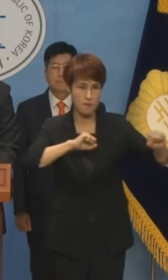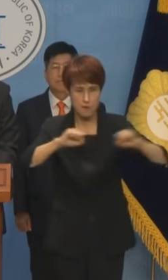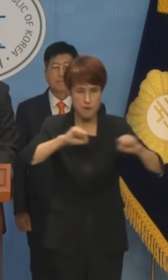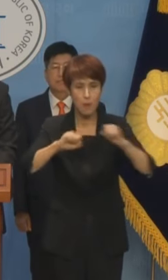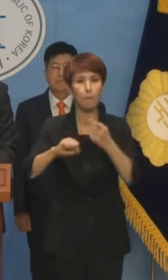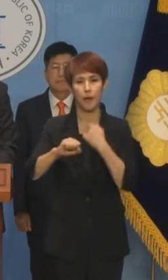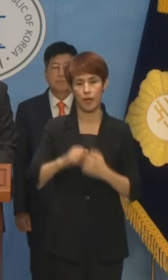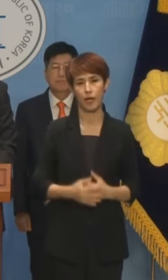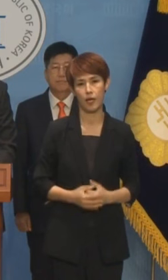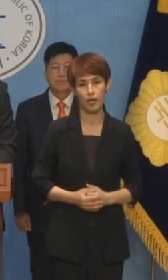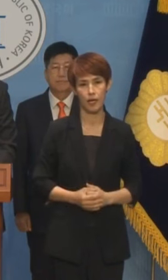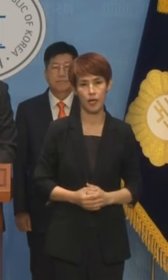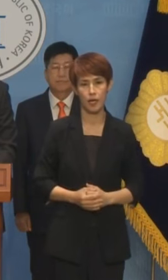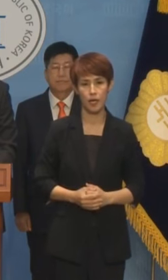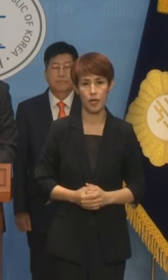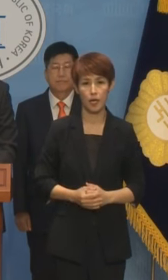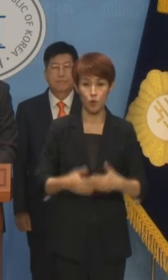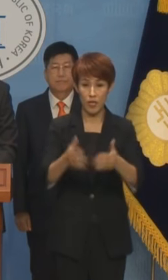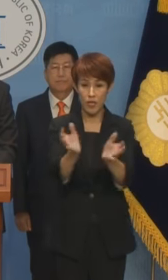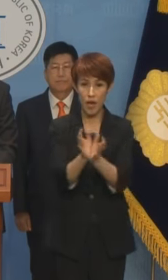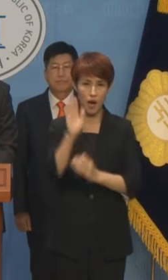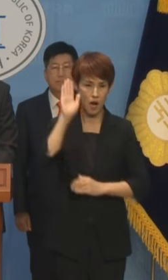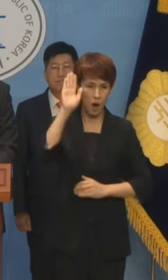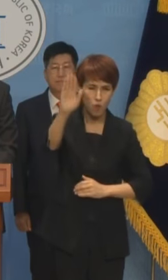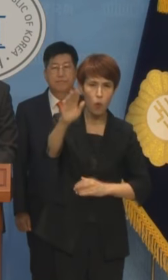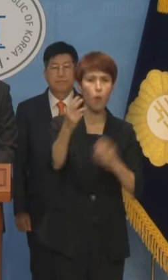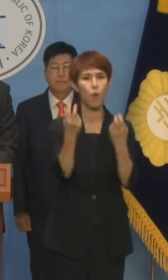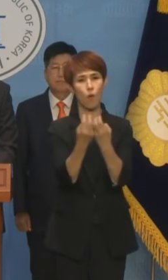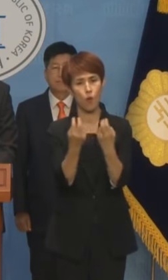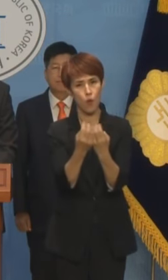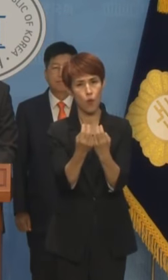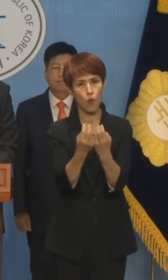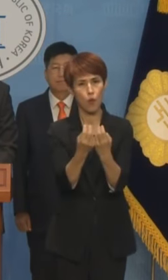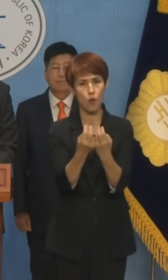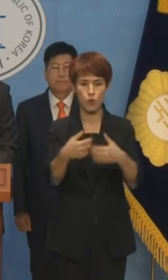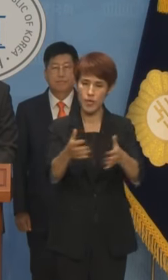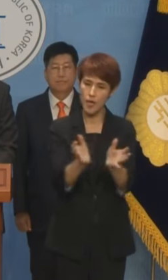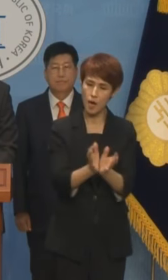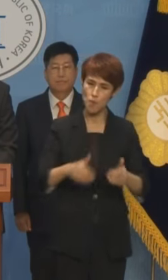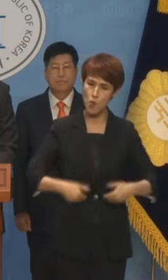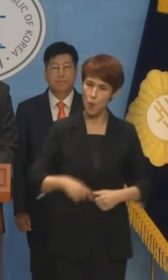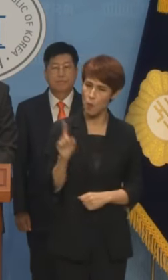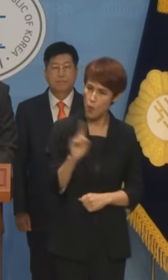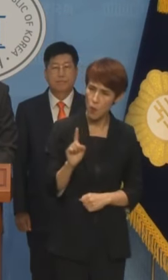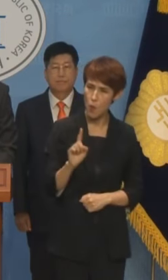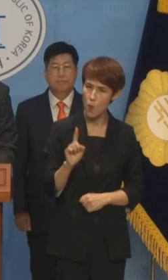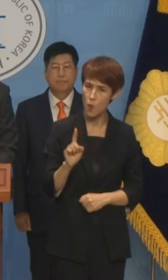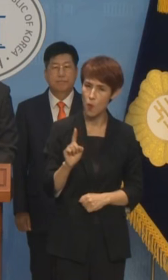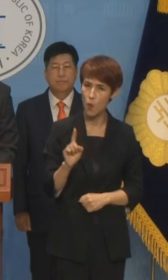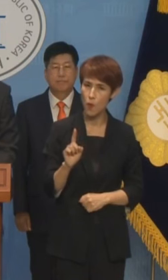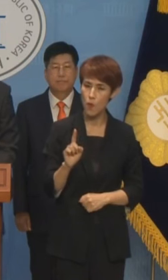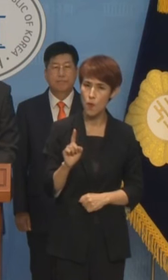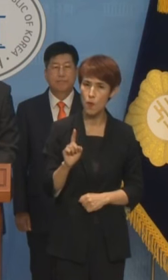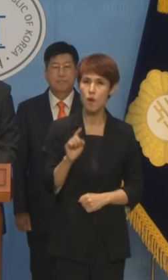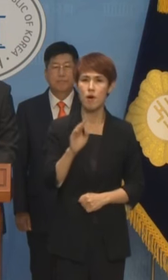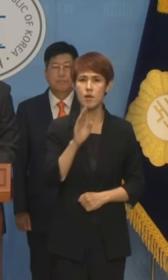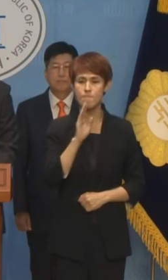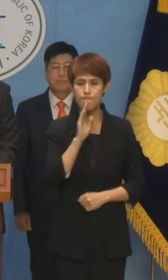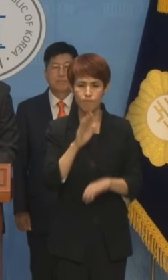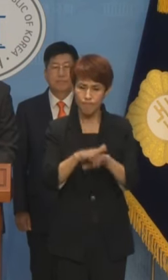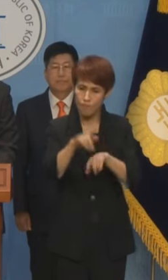벌였습니다. 우리 당이 나아가야 할 방향이 어딘지, 우리 당에 무엇이 필요한지, 그리고 실제 어떻게